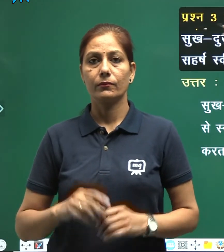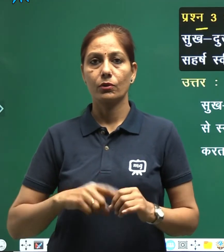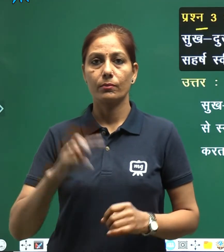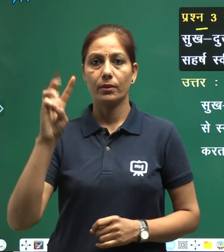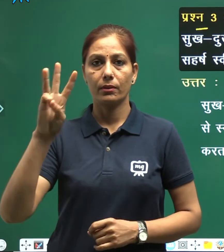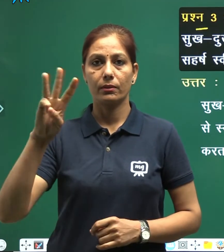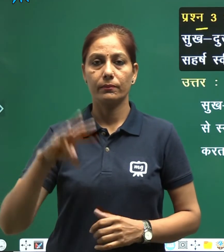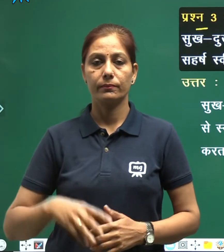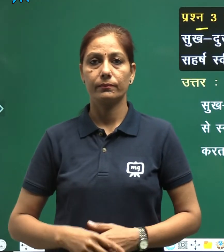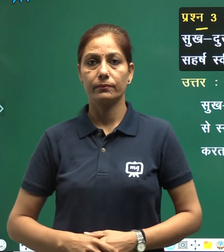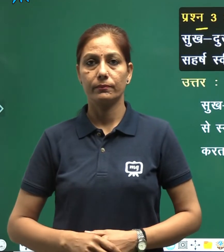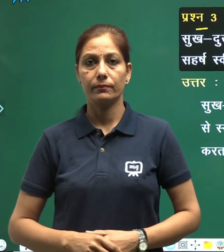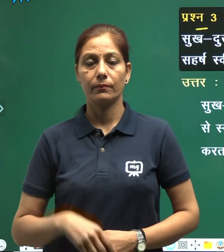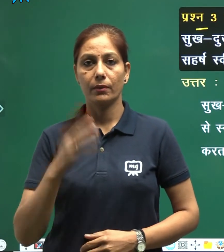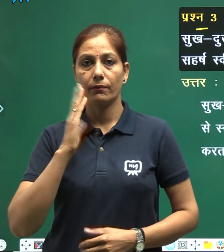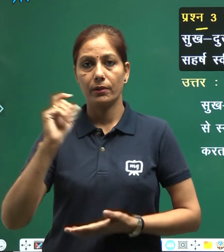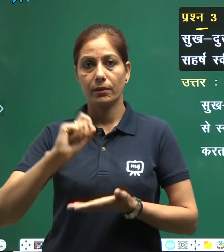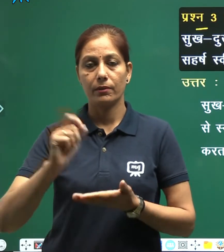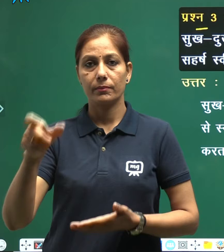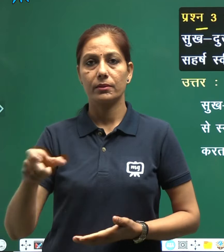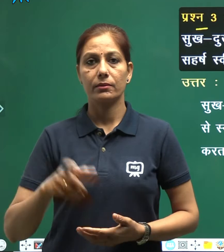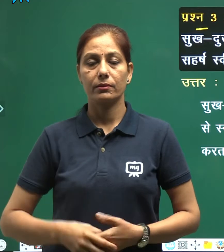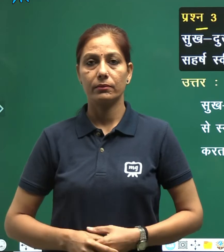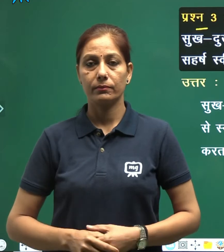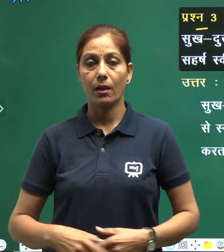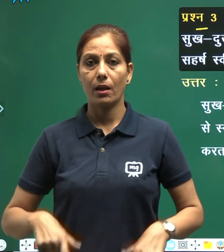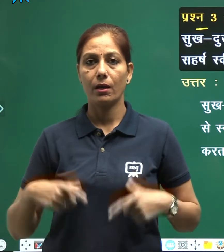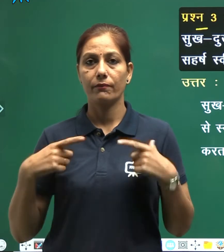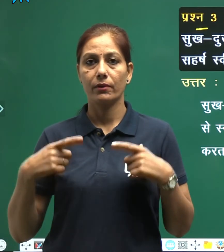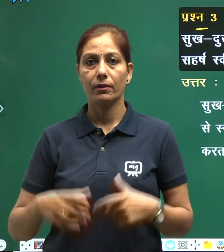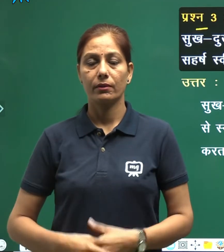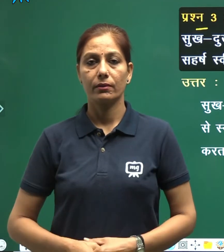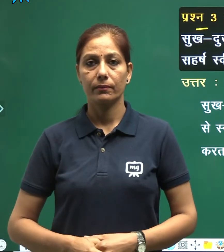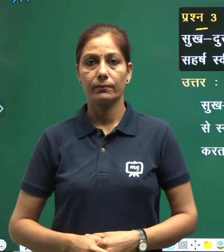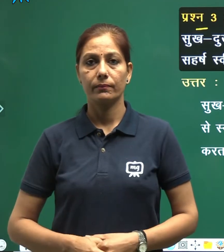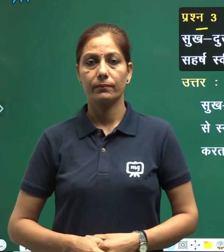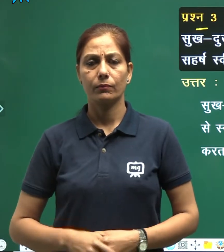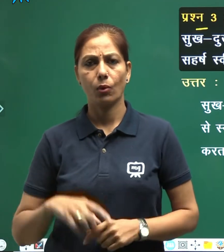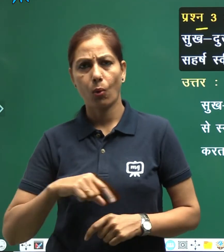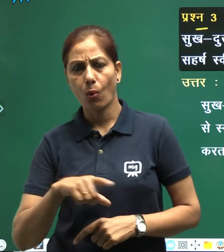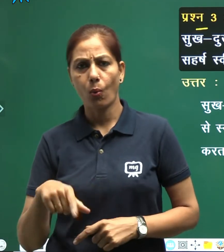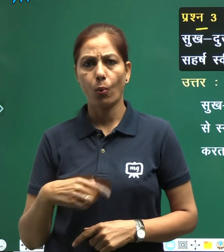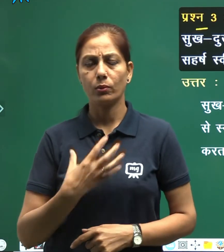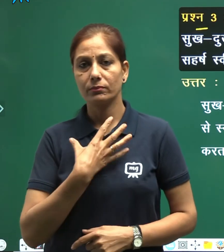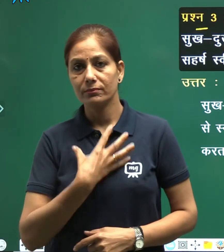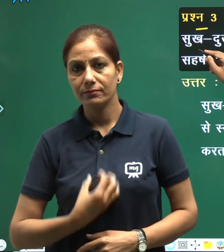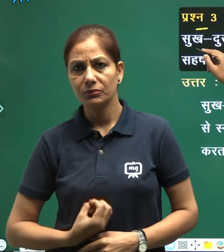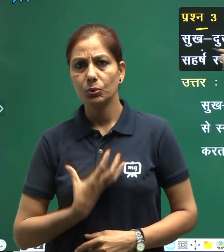प्रश्न 3, कवि जीवन के हर सुख दुख को